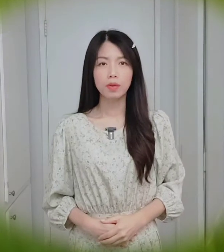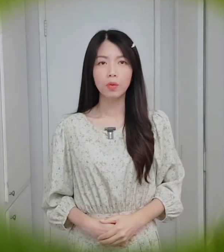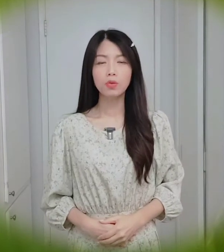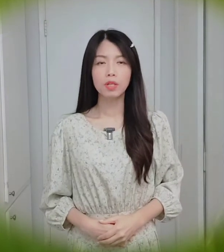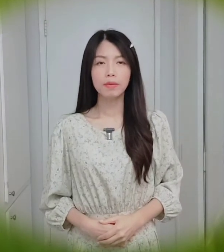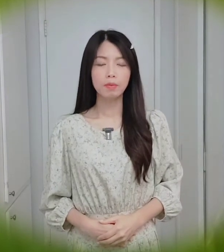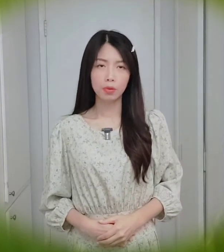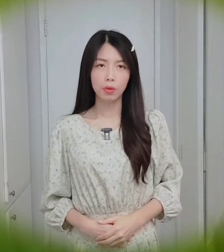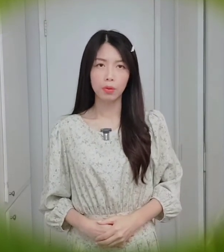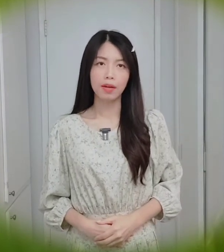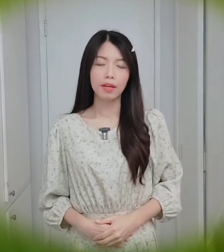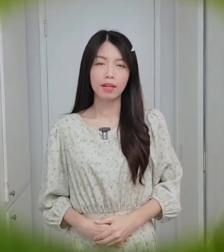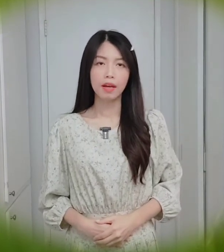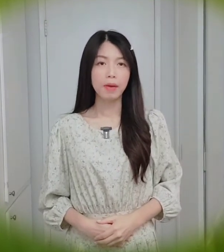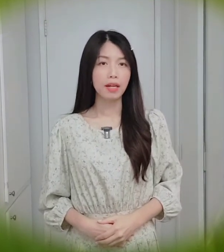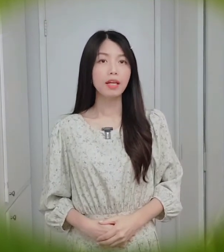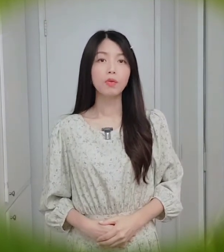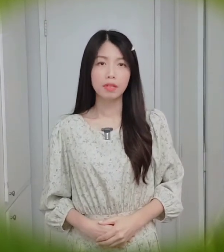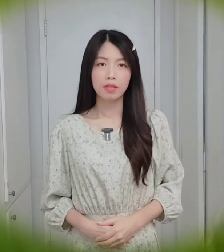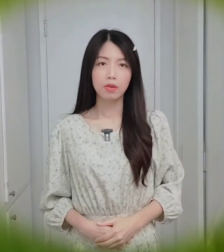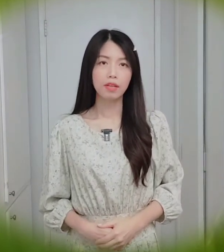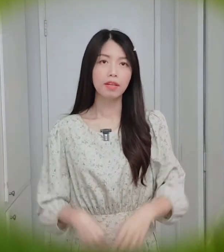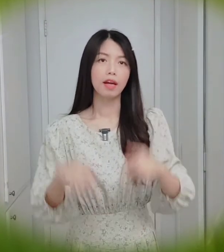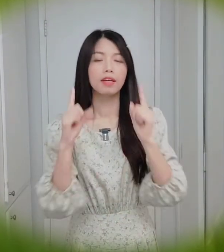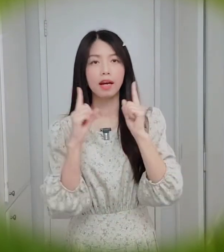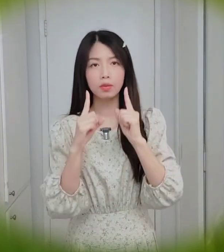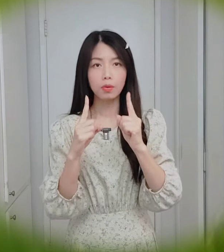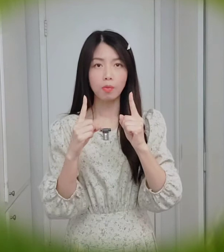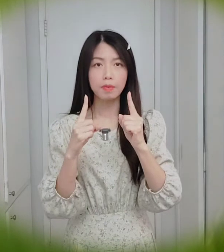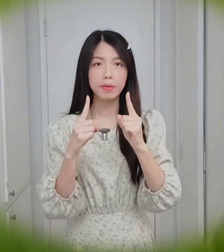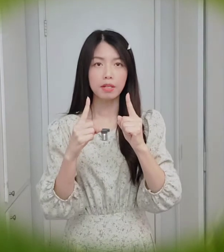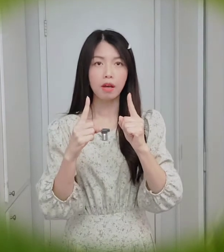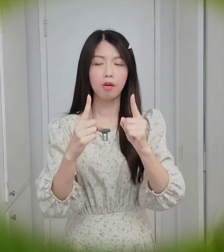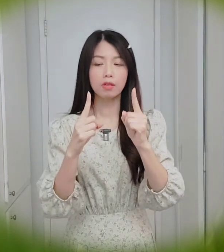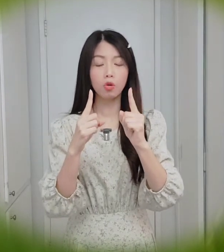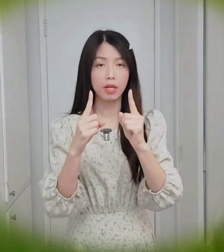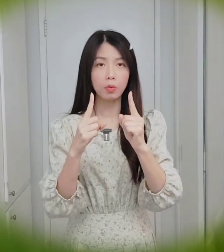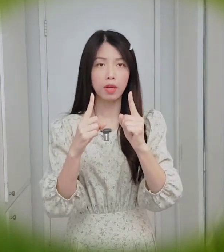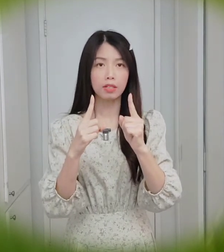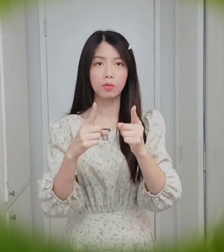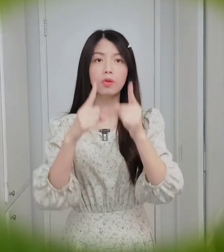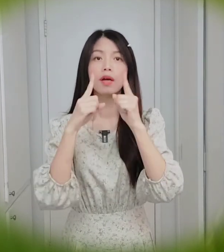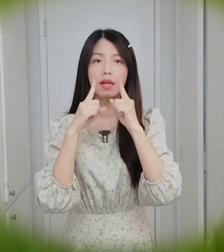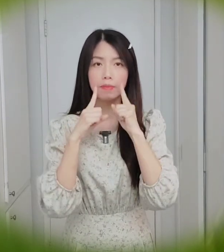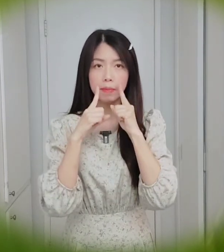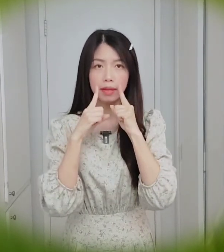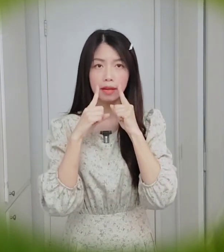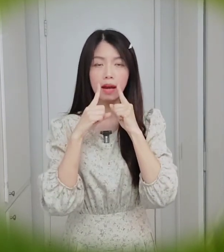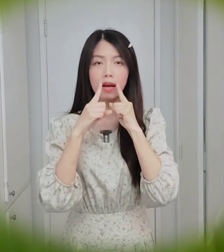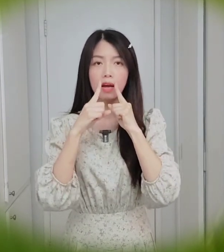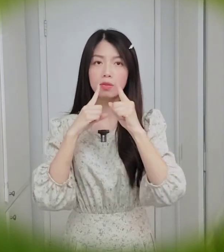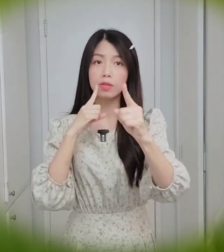없는 고민도 주님께 물어요. 일단 말하다라고 하는 뜻의 수어는 양손 검지만 펴셔서 서로 마주보게 하시고 입